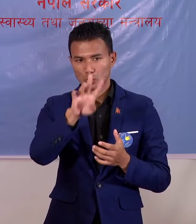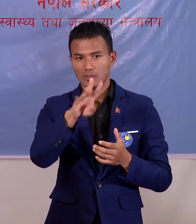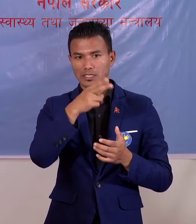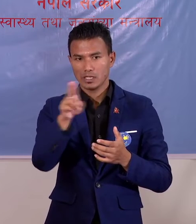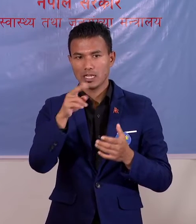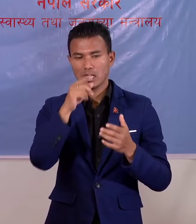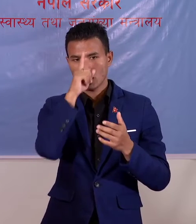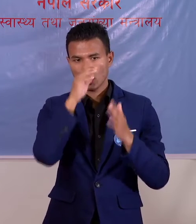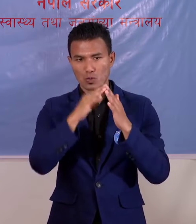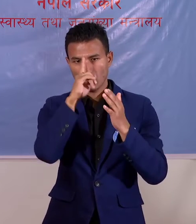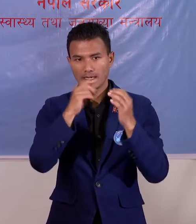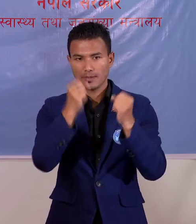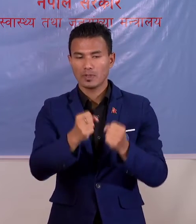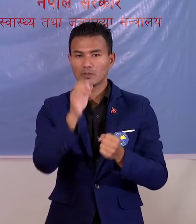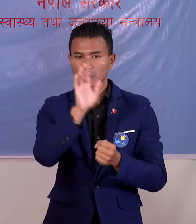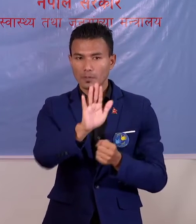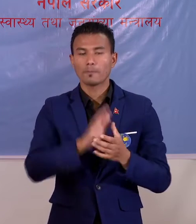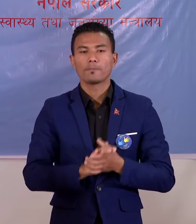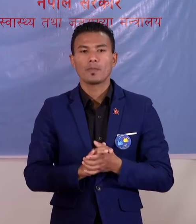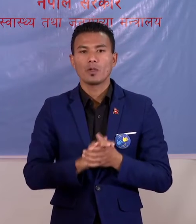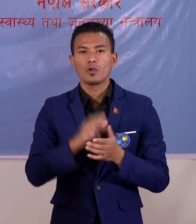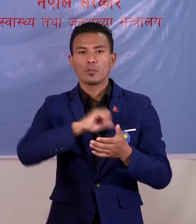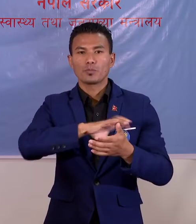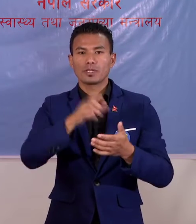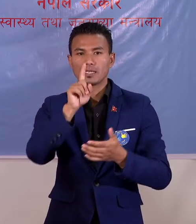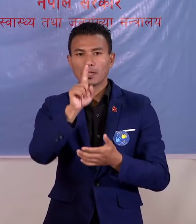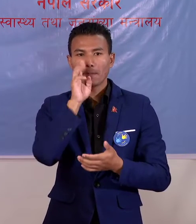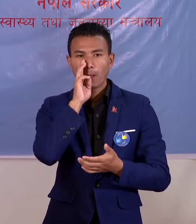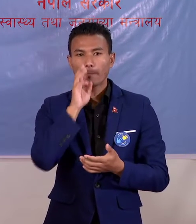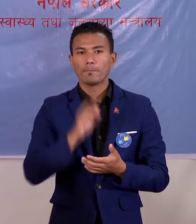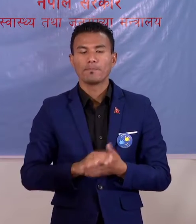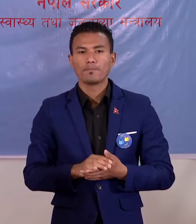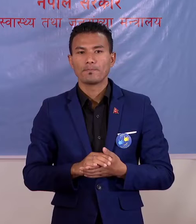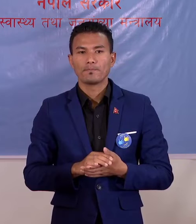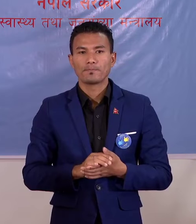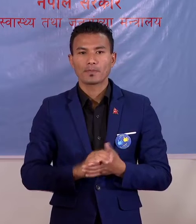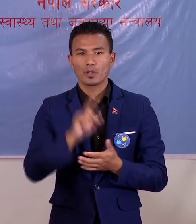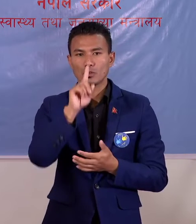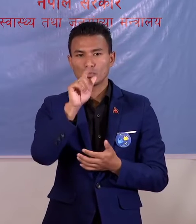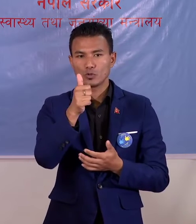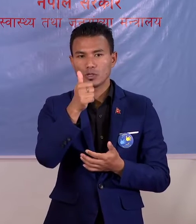15,624 जना क्वारेन्टाइनमा हुनुहुन्छ देशभर, जसमध्ये प्रदेश नम्बर 1